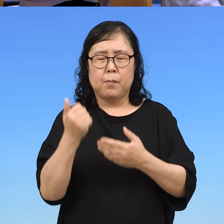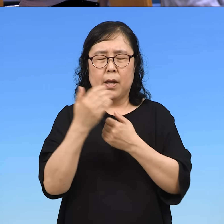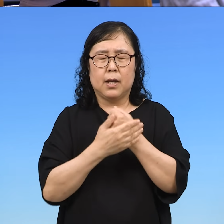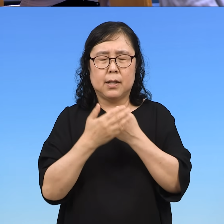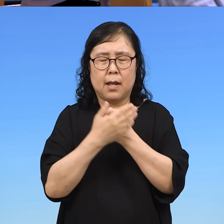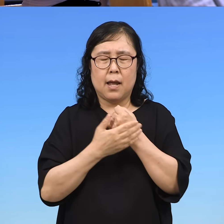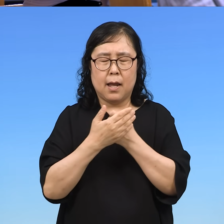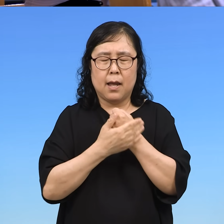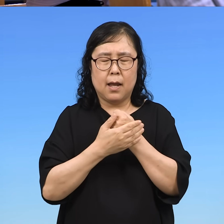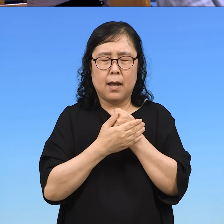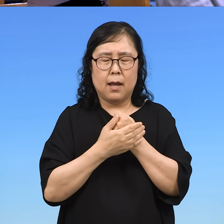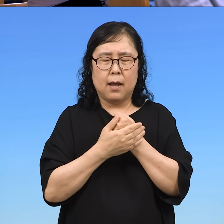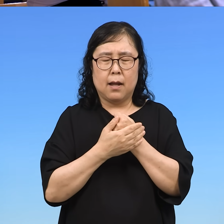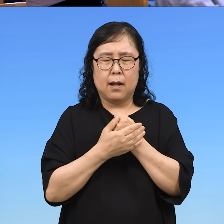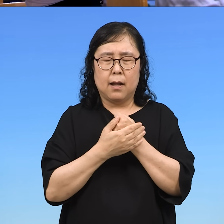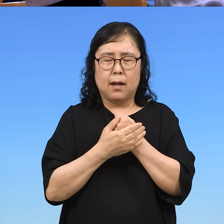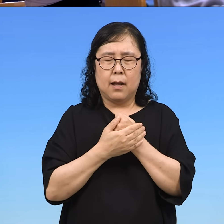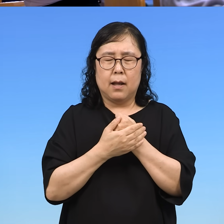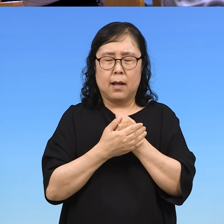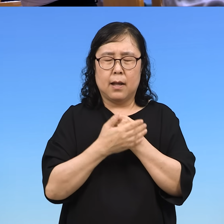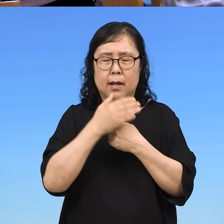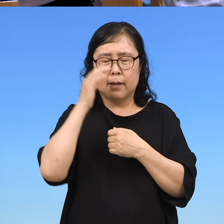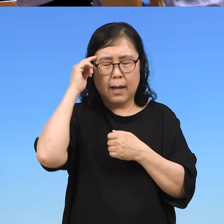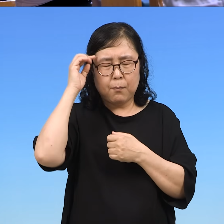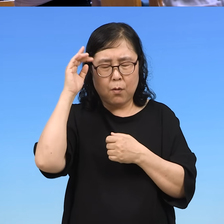주님 은혜를 이 시간 사모하며 기도합니다.